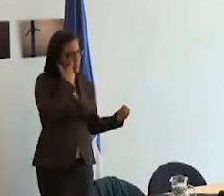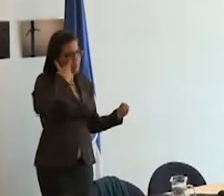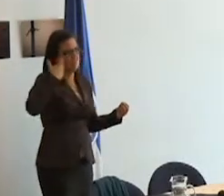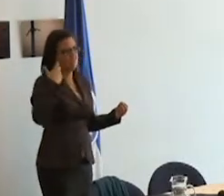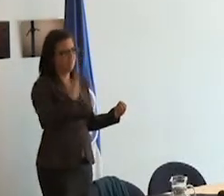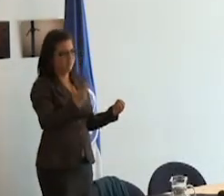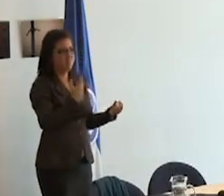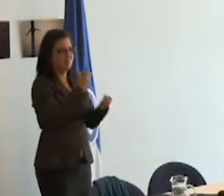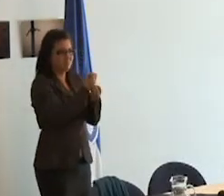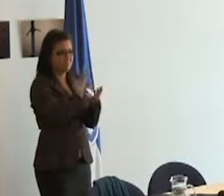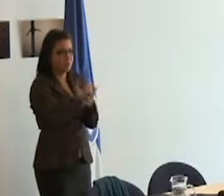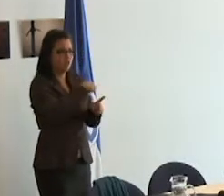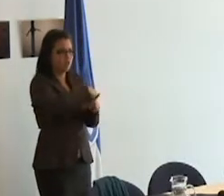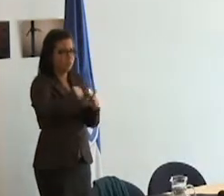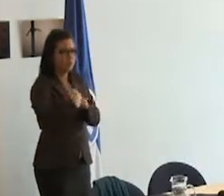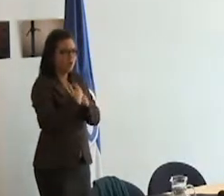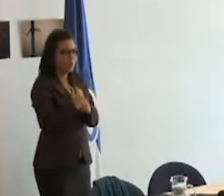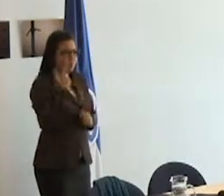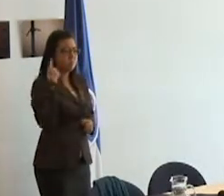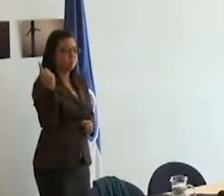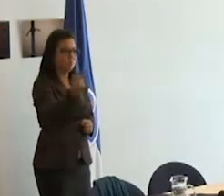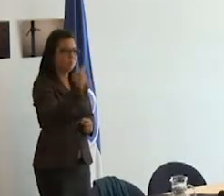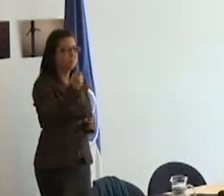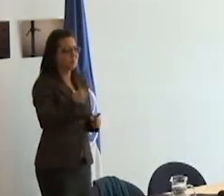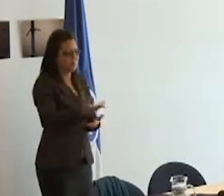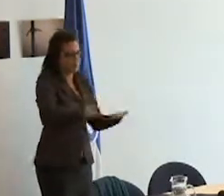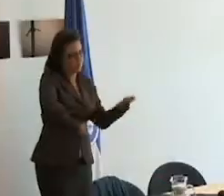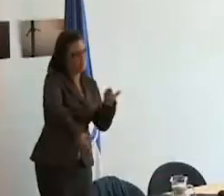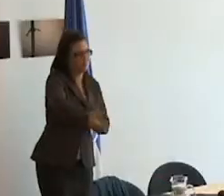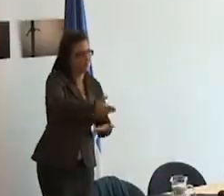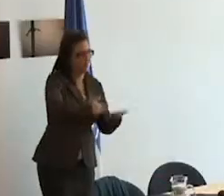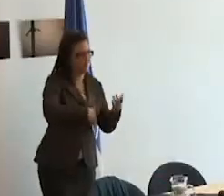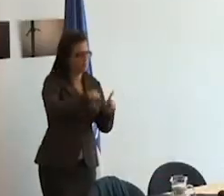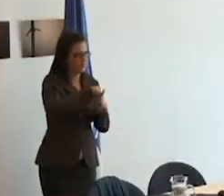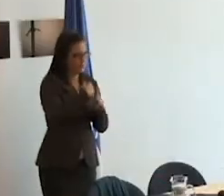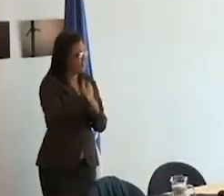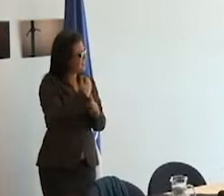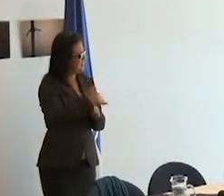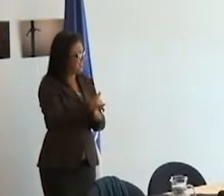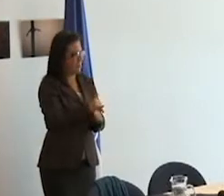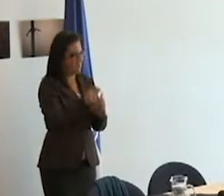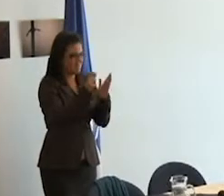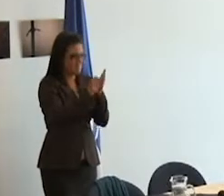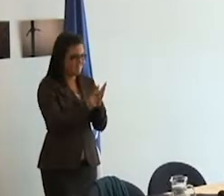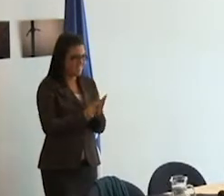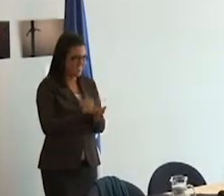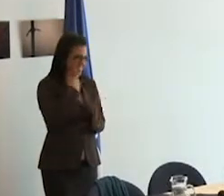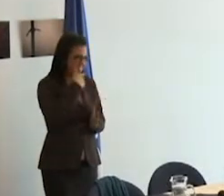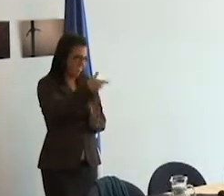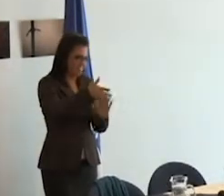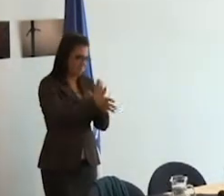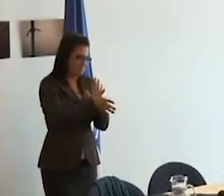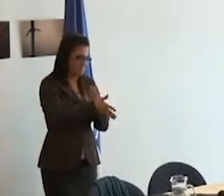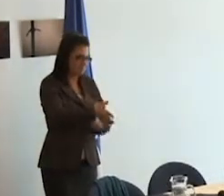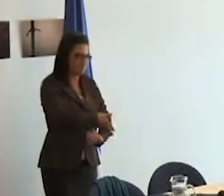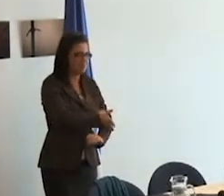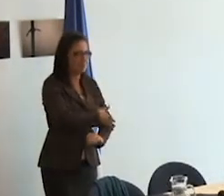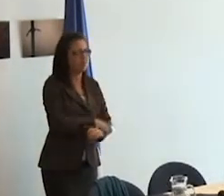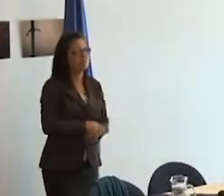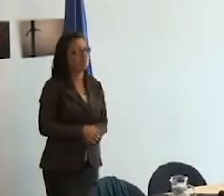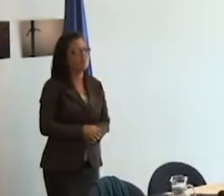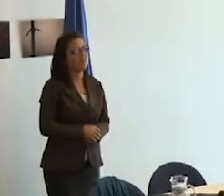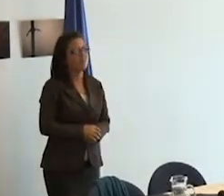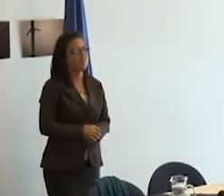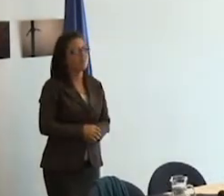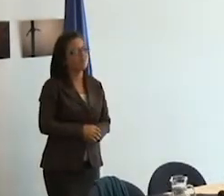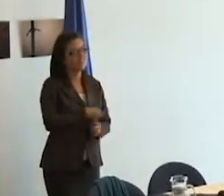de la estructura social y los procesos de interacción social que ya he mencionado varias veces acá. Esta situación